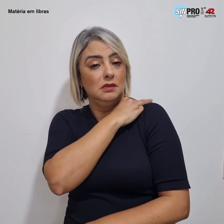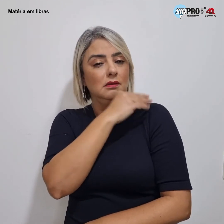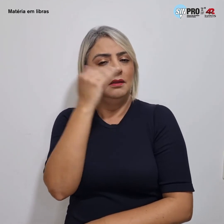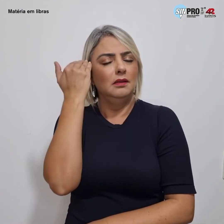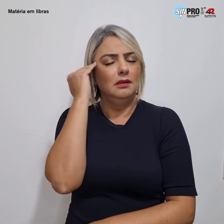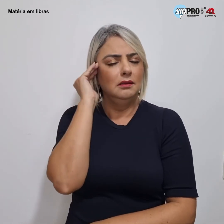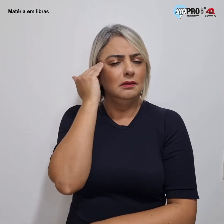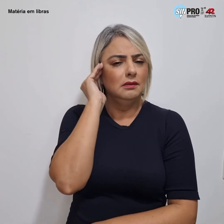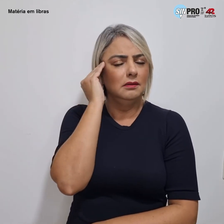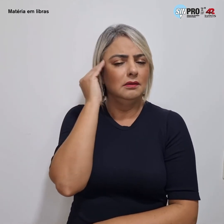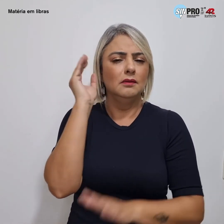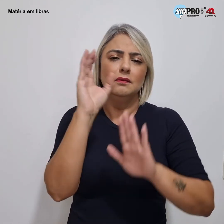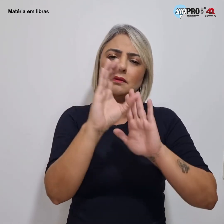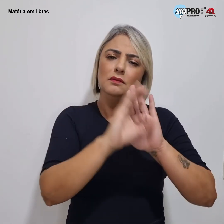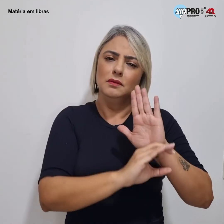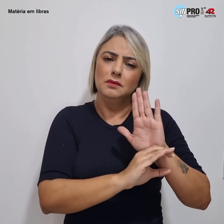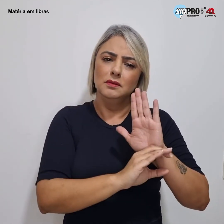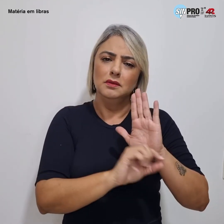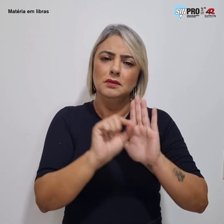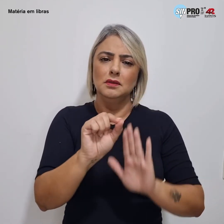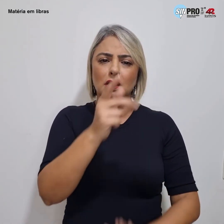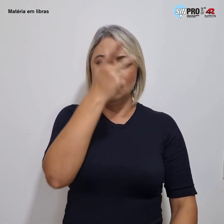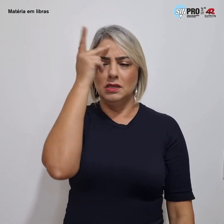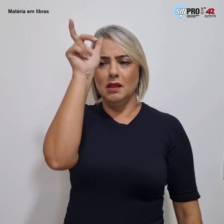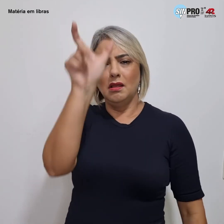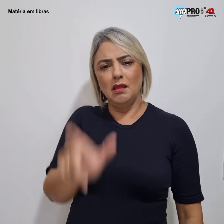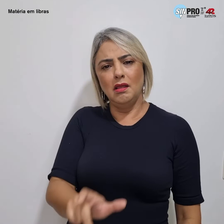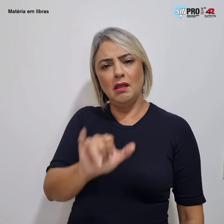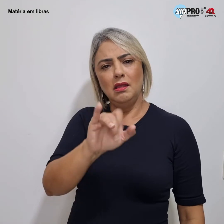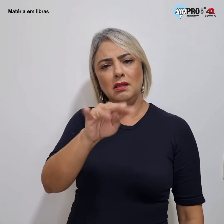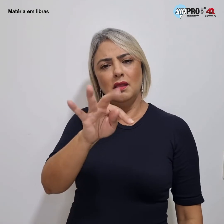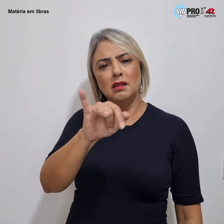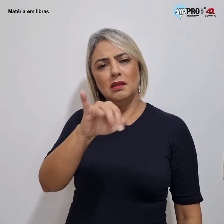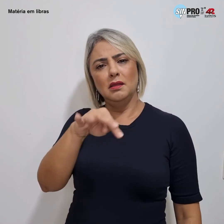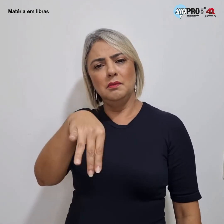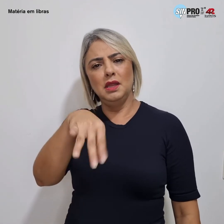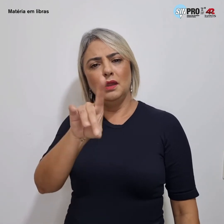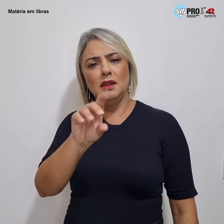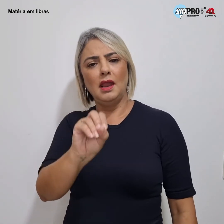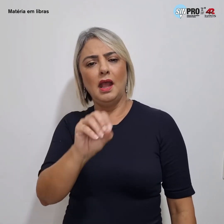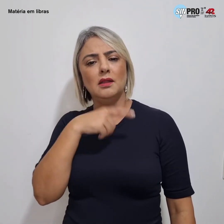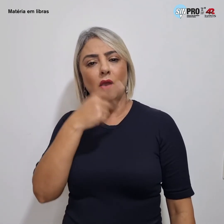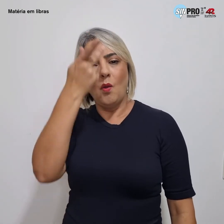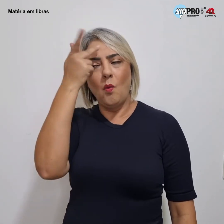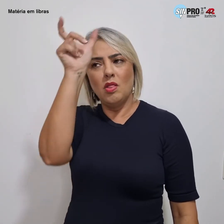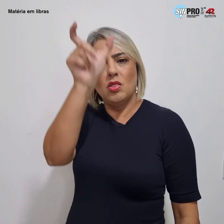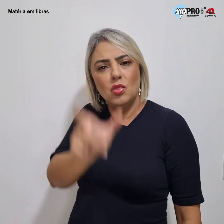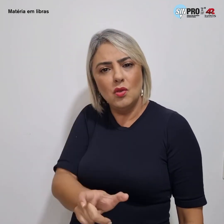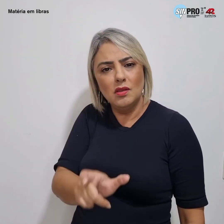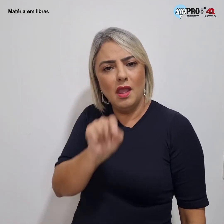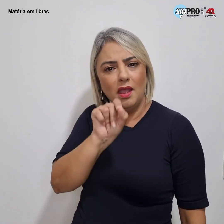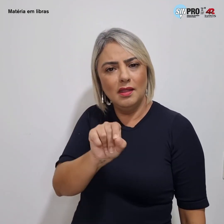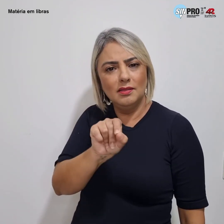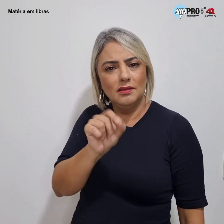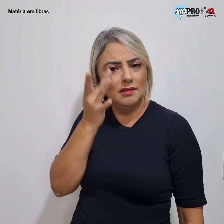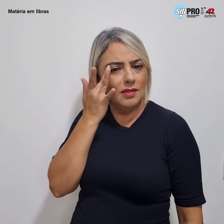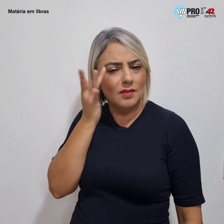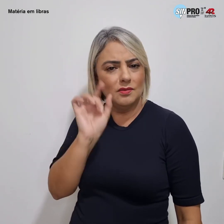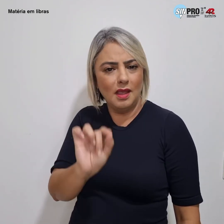Médio entendam o conceito de sujeito indeterminado. Com esse sujeito